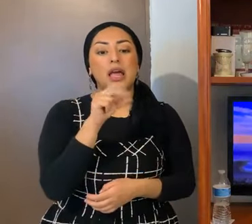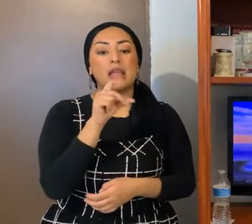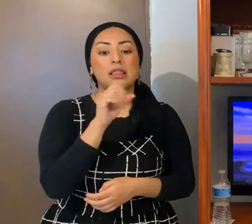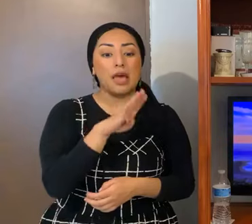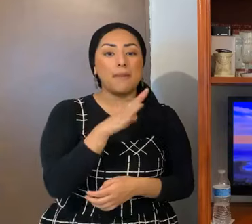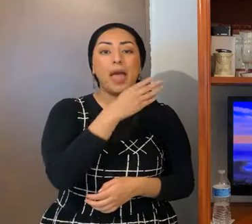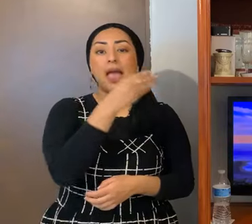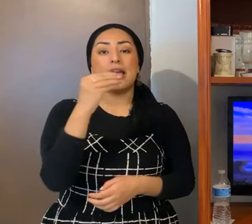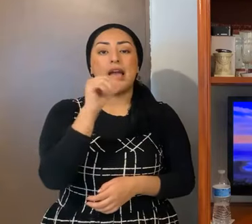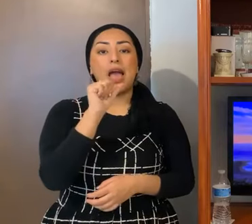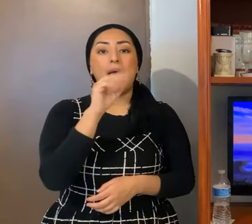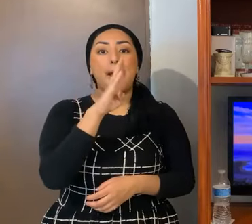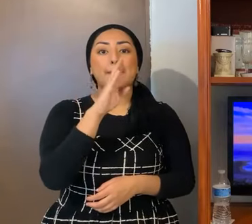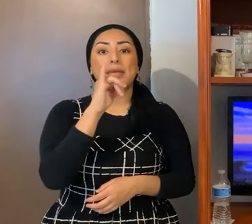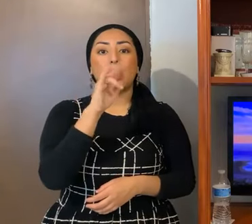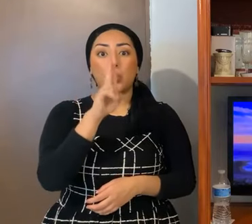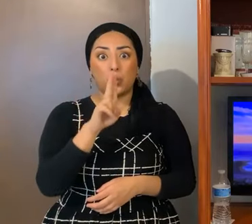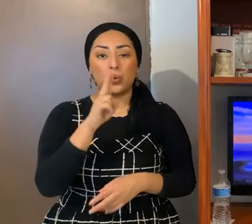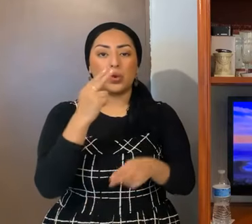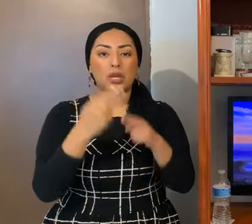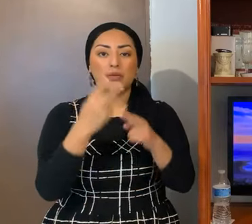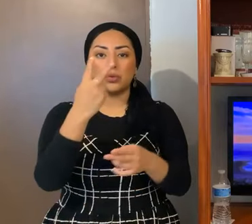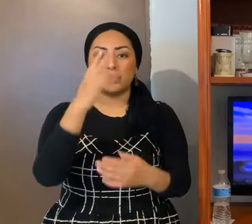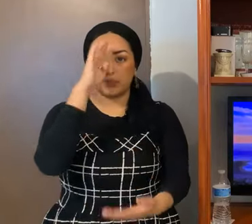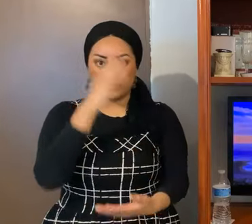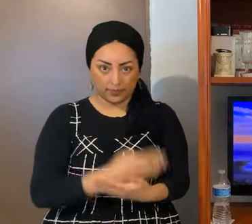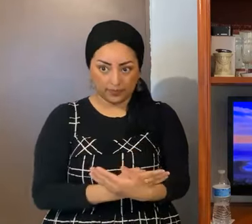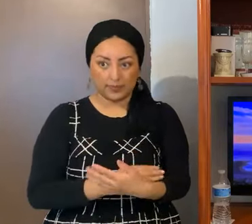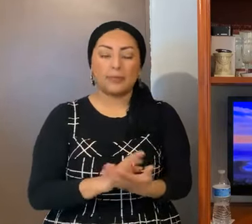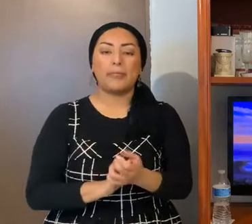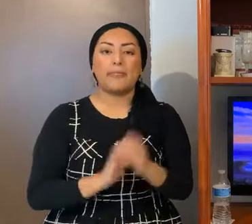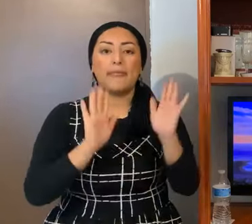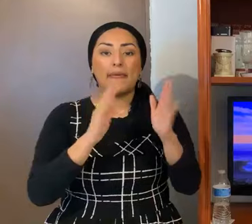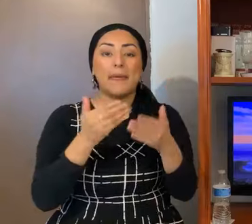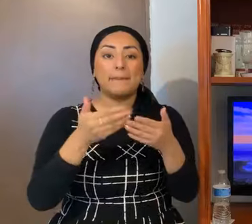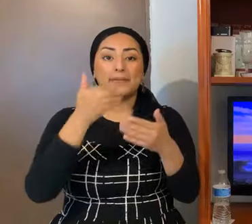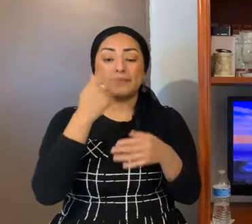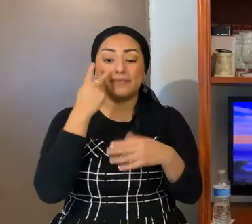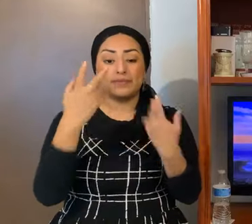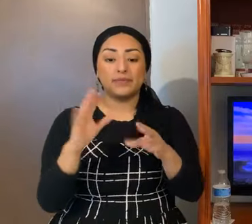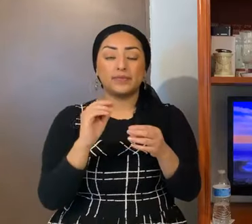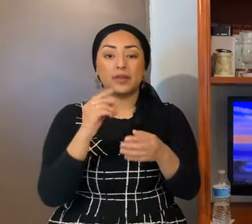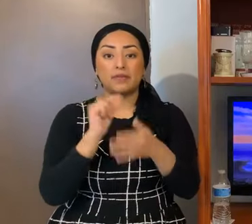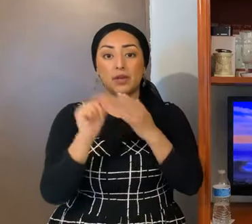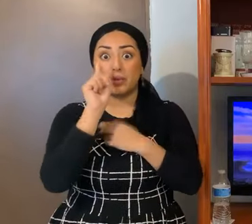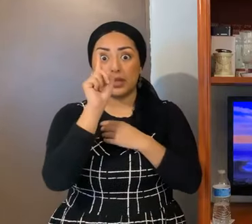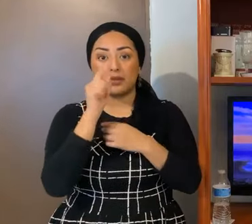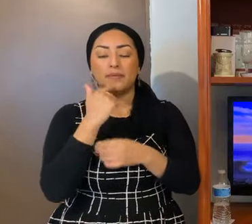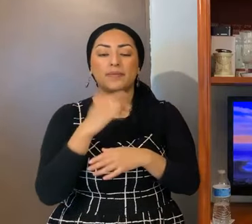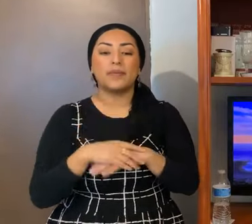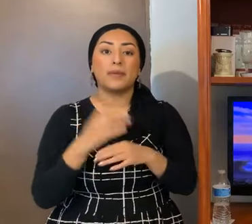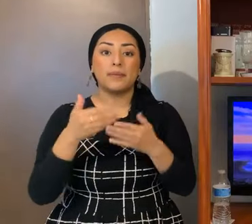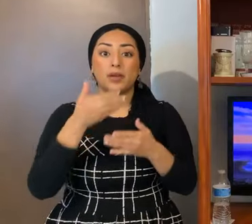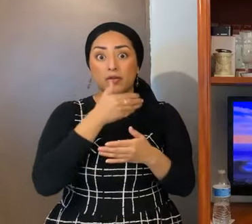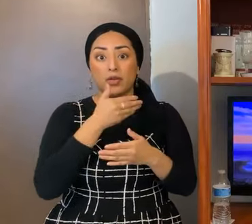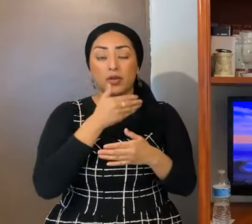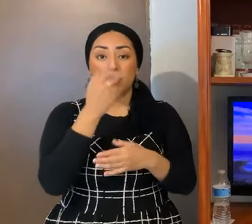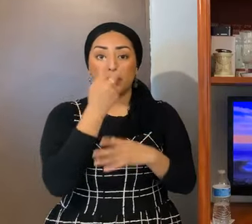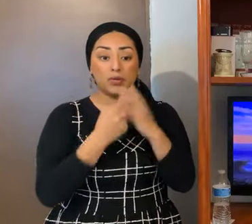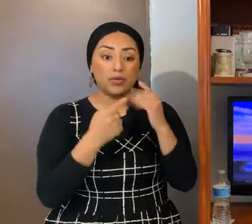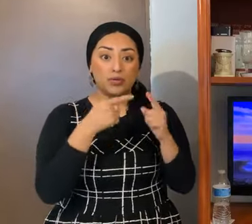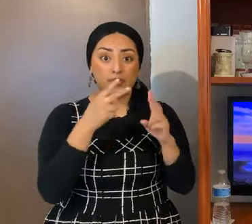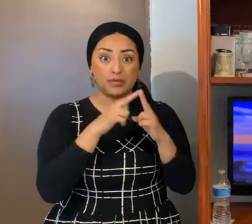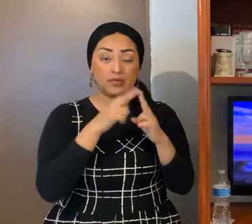y Abiú. ¿Amén? Bueno, antes, como lo vimos ya en el verso 1, antes de que Nadab y Abiú